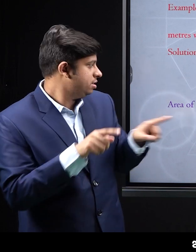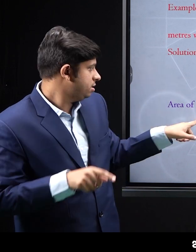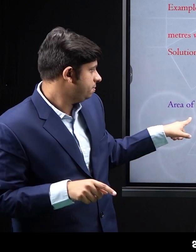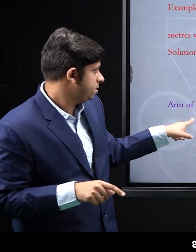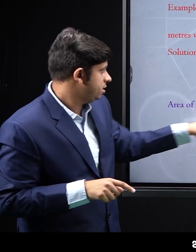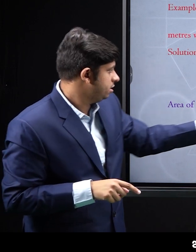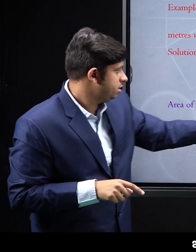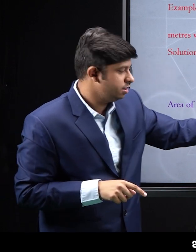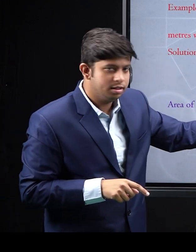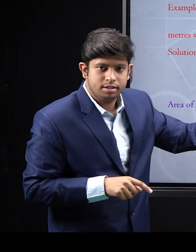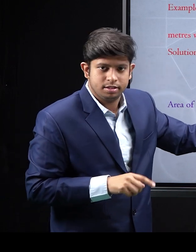xm²